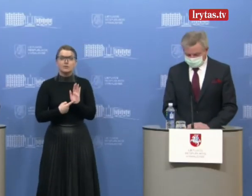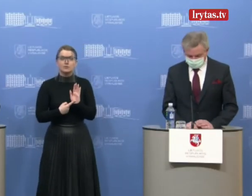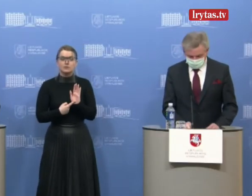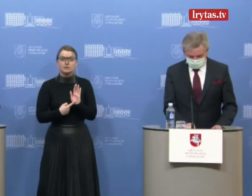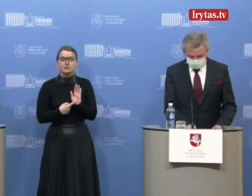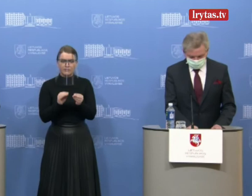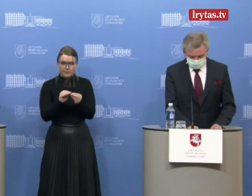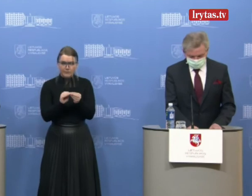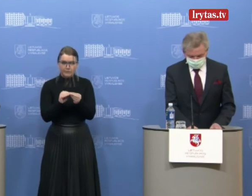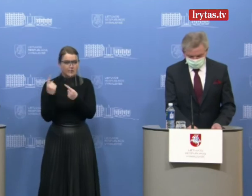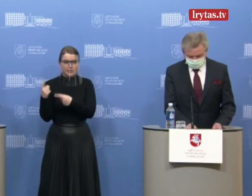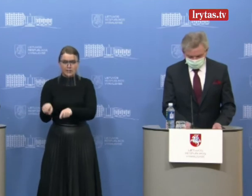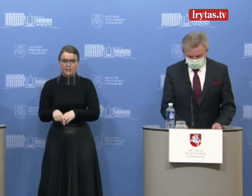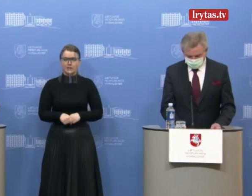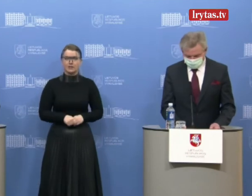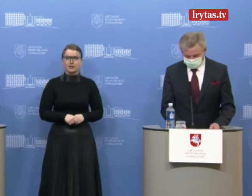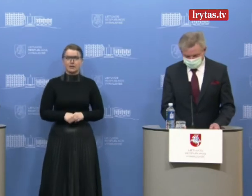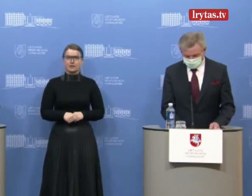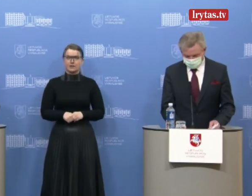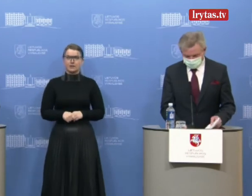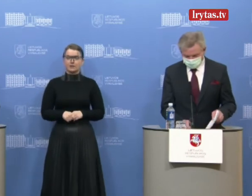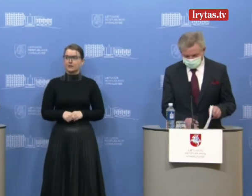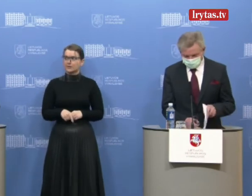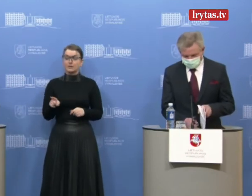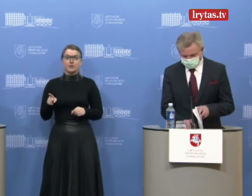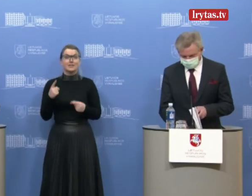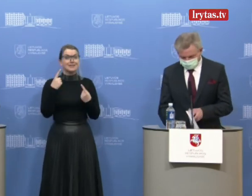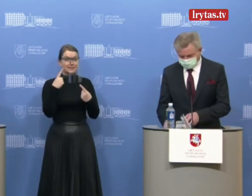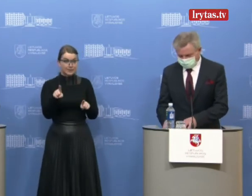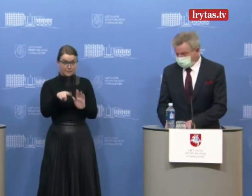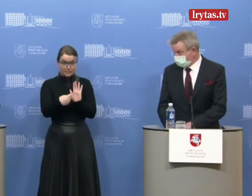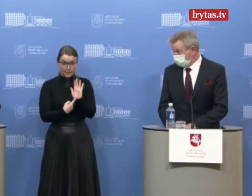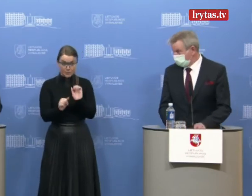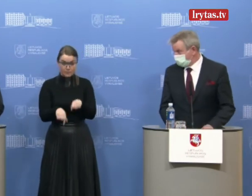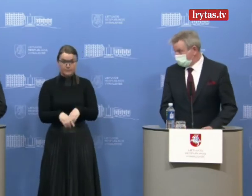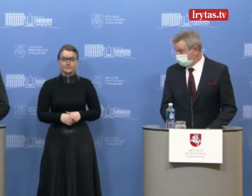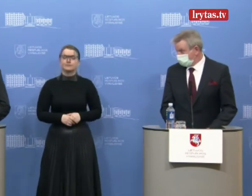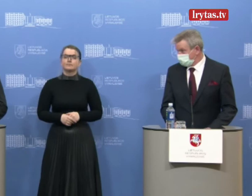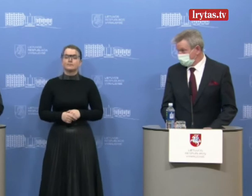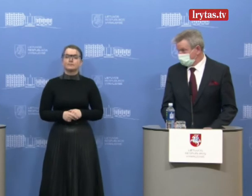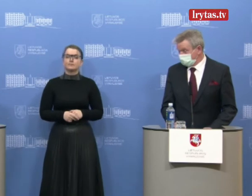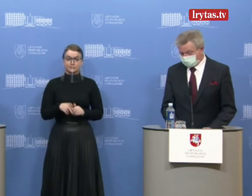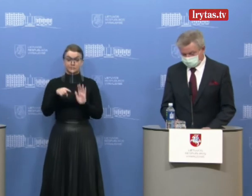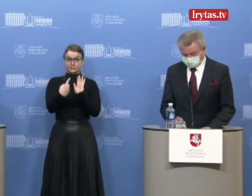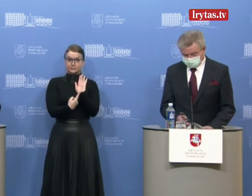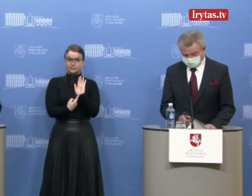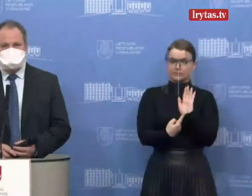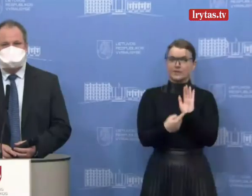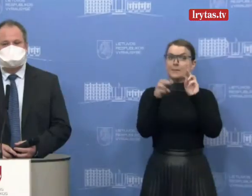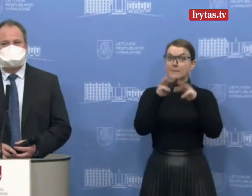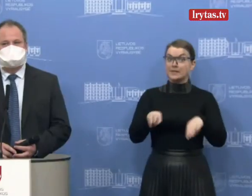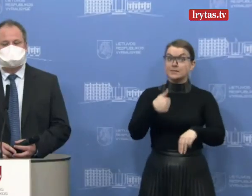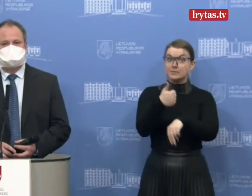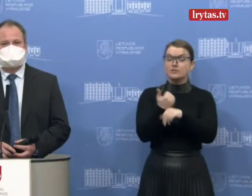patį? Taip, papas ir plikėtą klausimą, galiu jį dabar nežažduoti. Premjeras šiandien